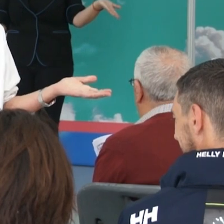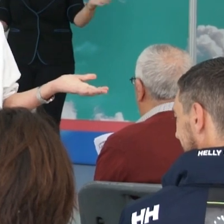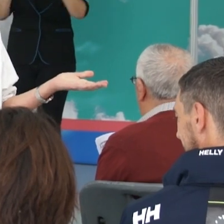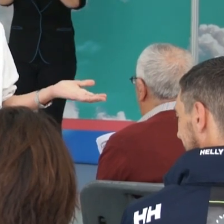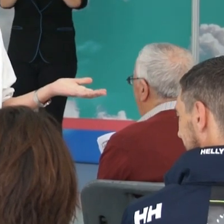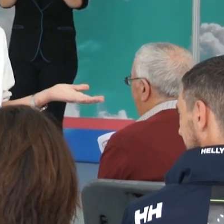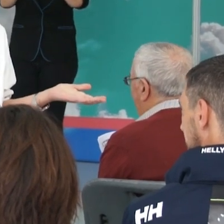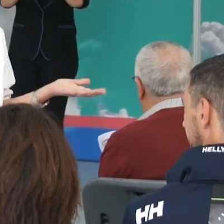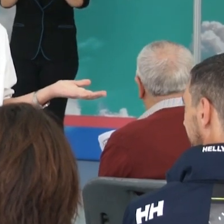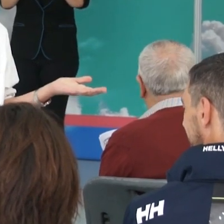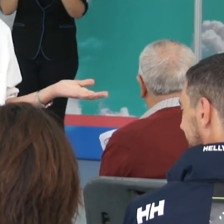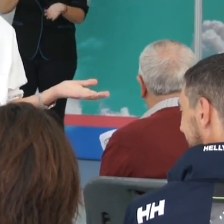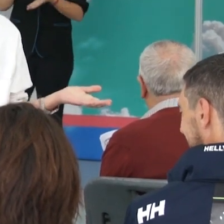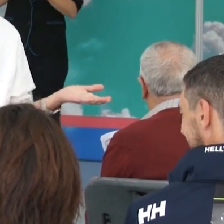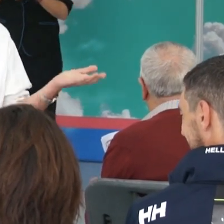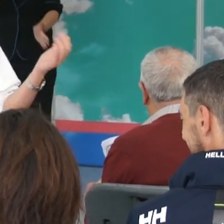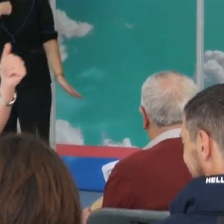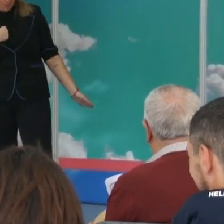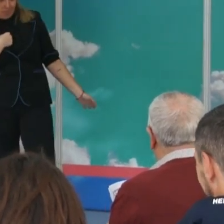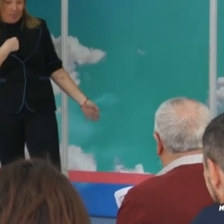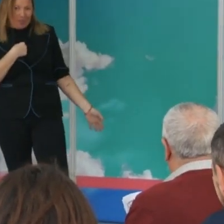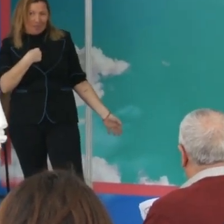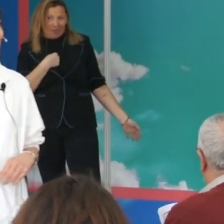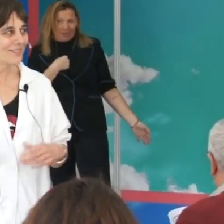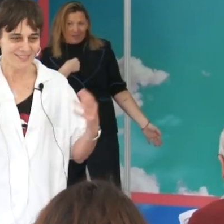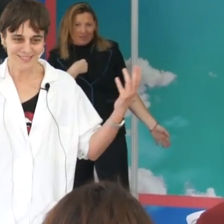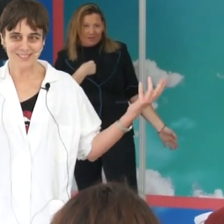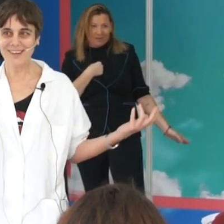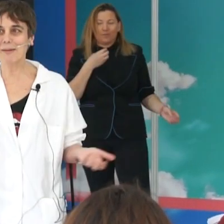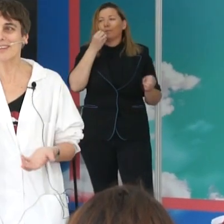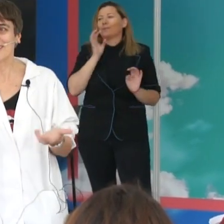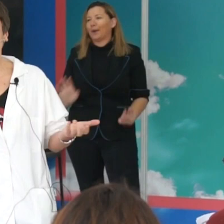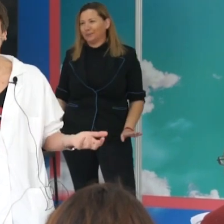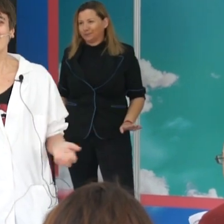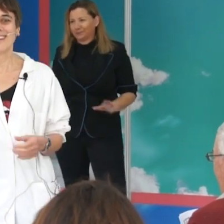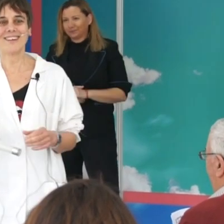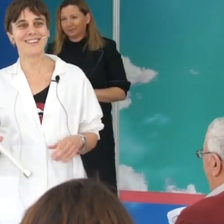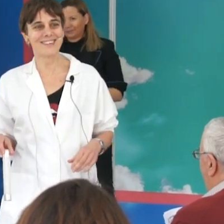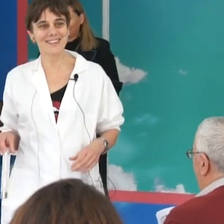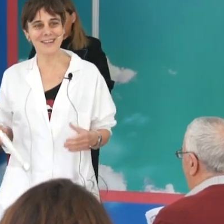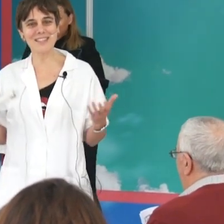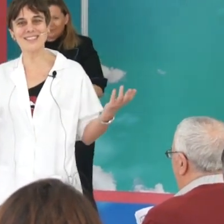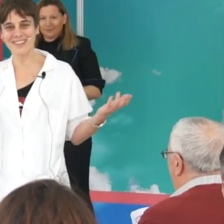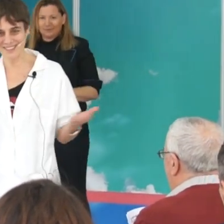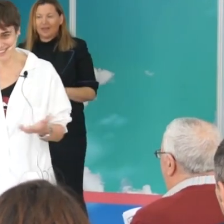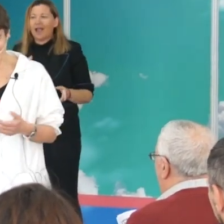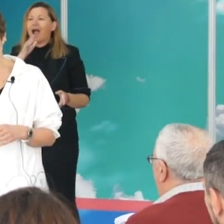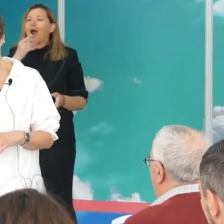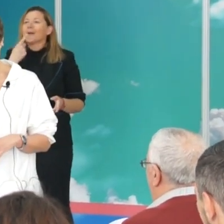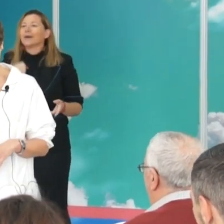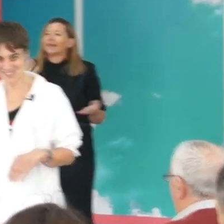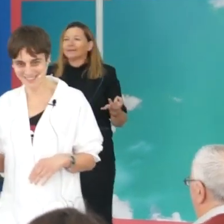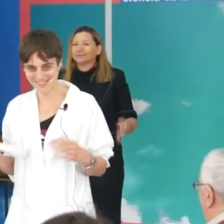Perdona, ¿vas a dudar de mí? ¿Eh? Bueno, a ver, ¿qué me dices?